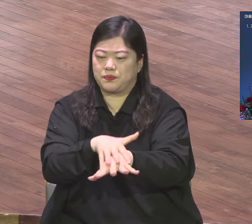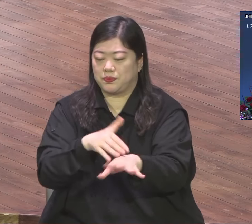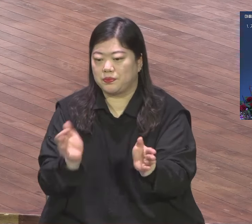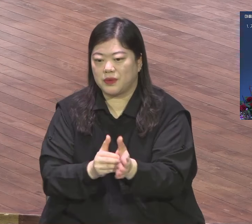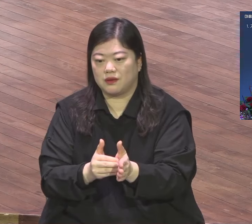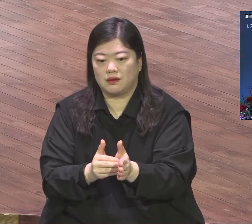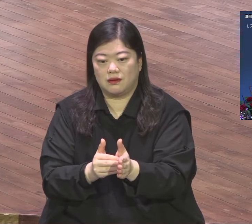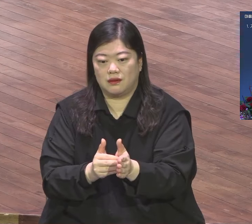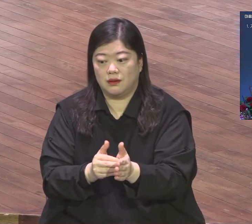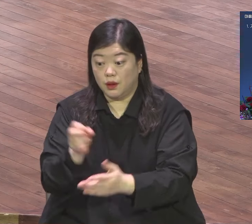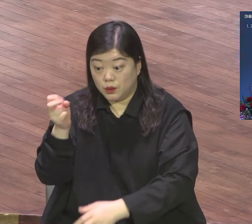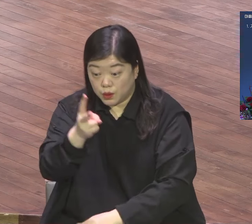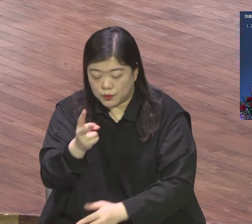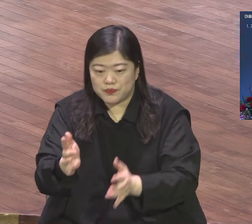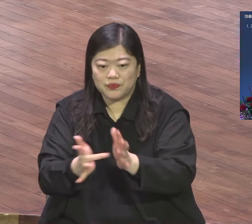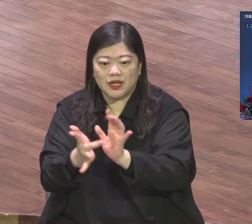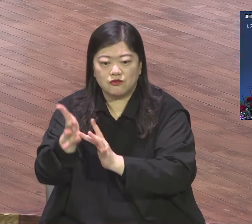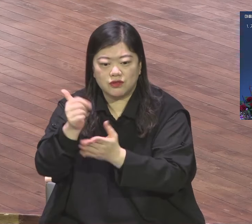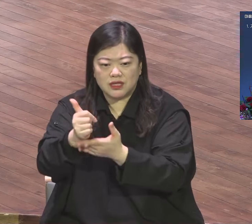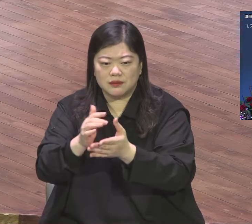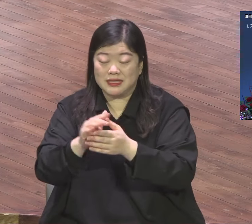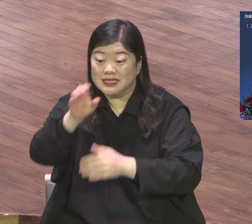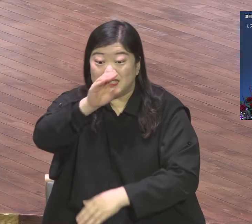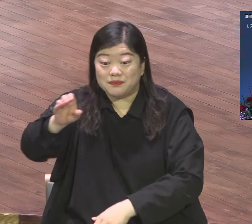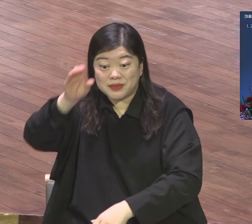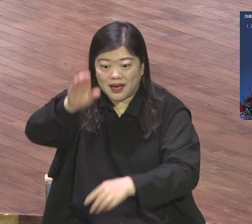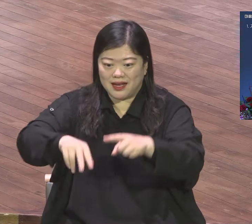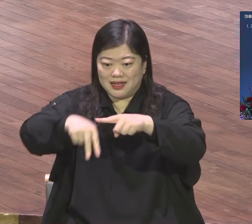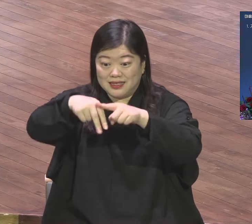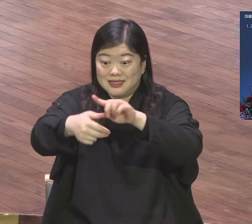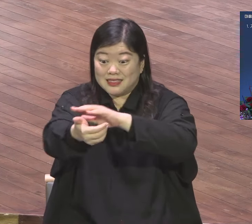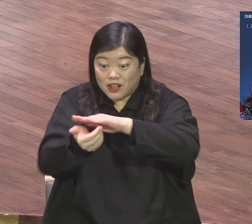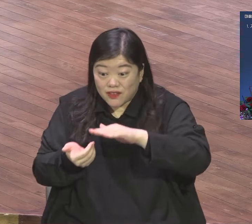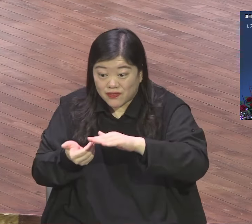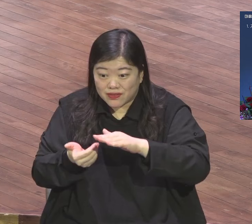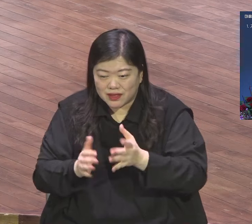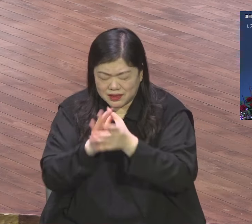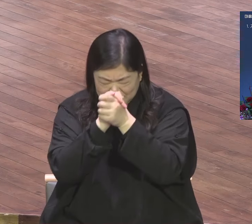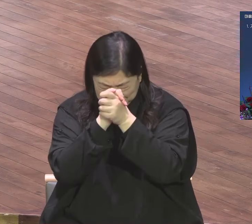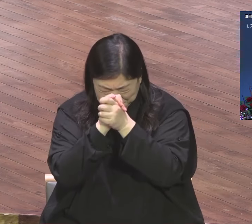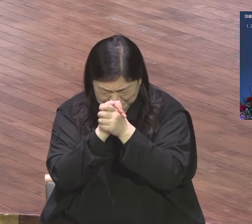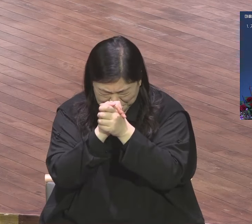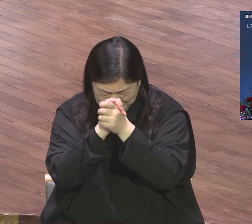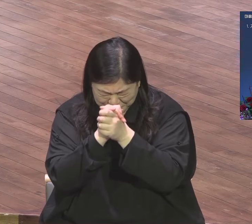핏방울처럼 그렇게 간절히 십자가 지기 전에 기도하시고 십자가